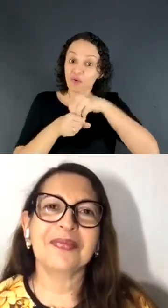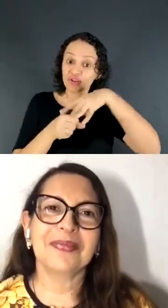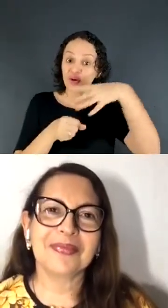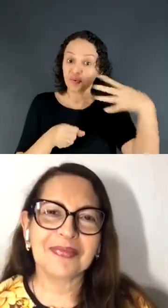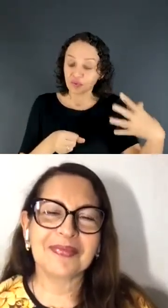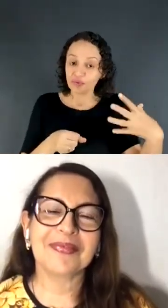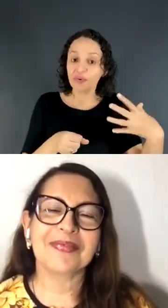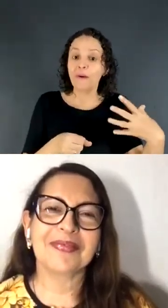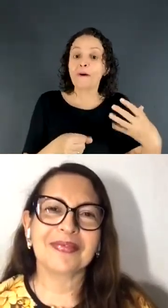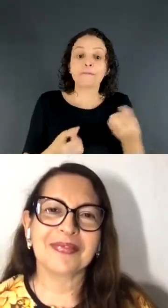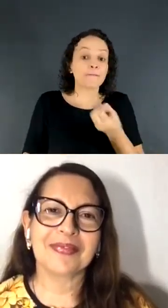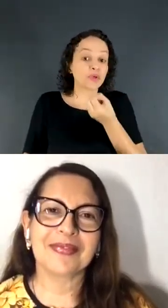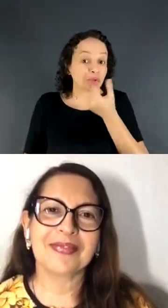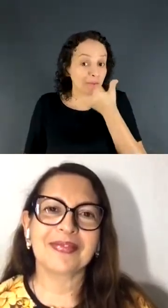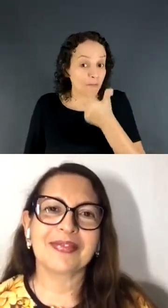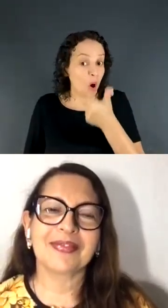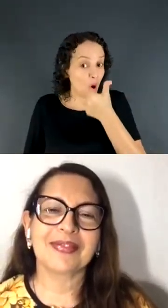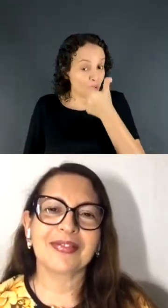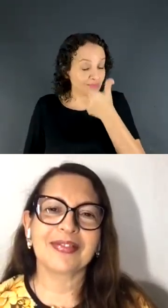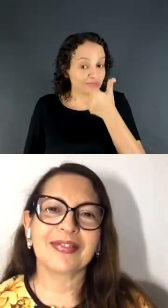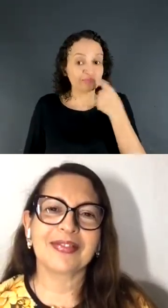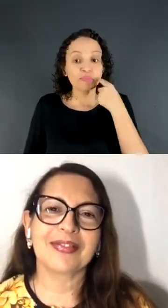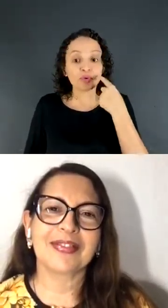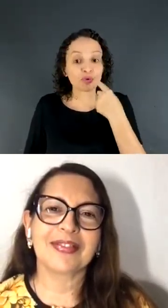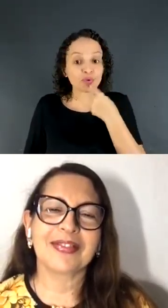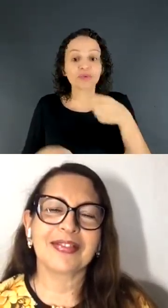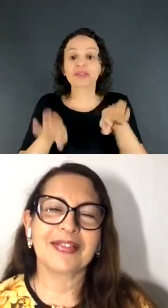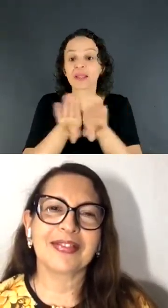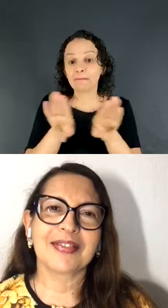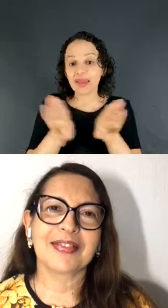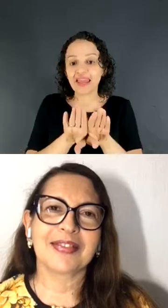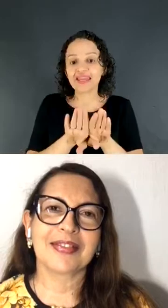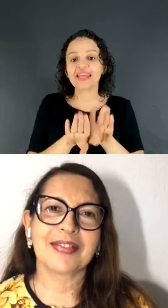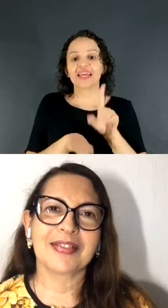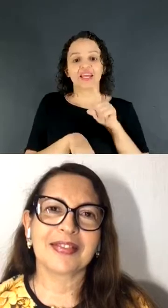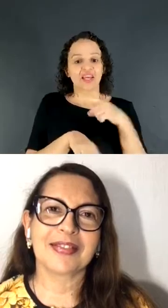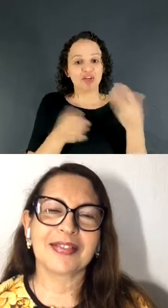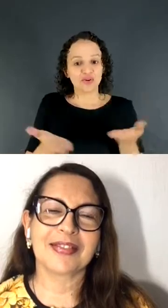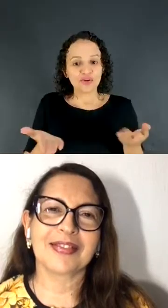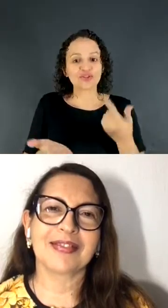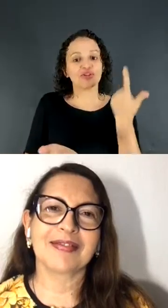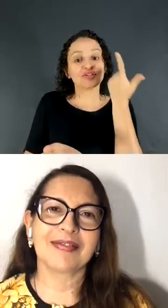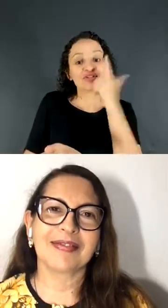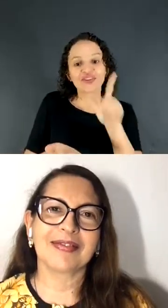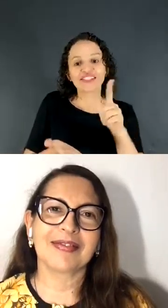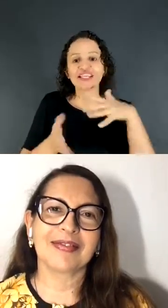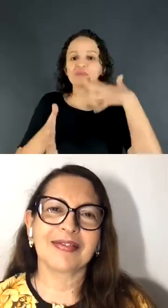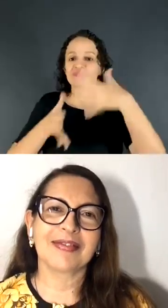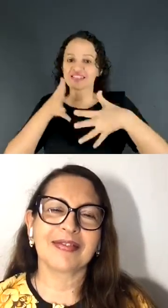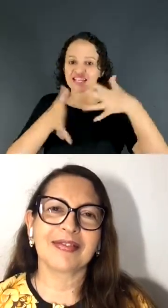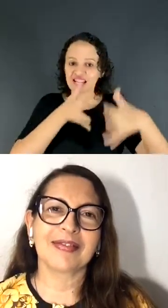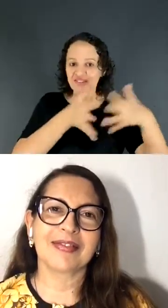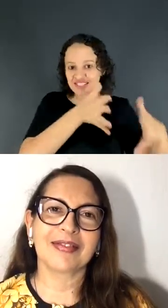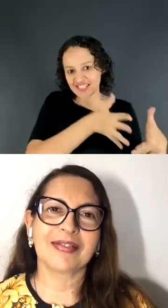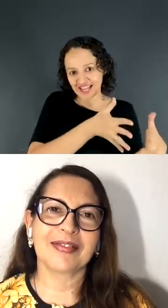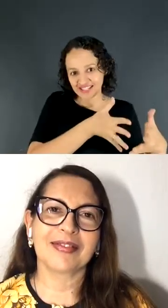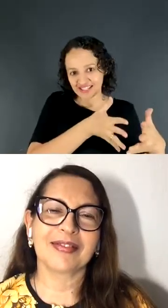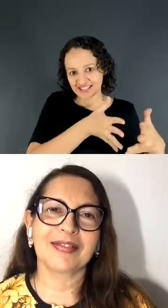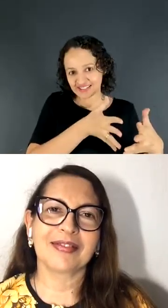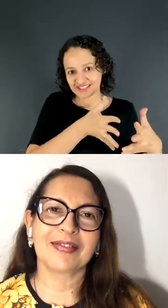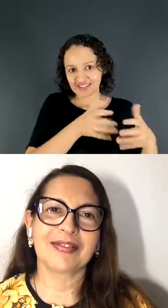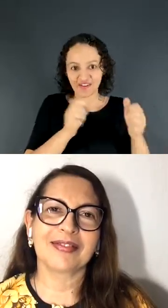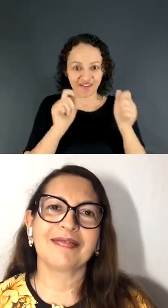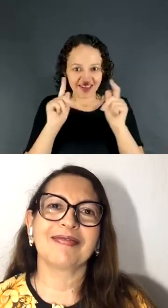um conteúdo muito bom para o surdo também. E hoje nós conseguimos fazer língua de